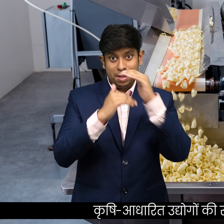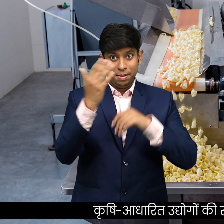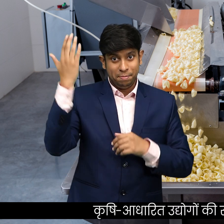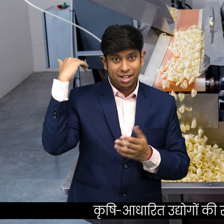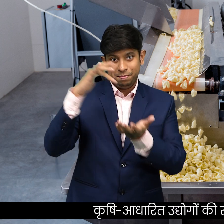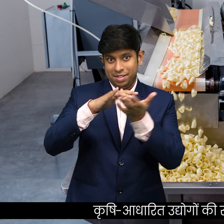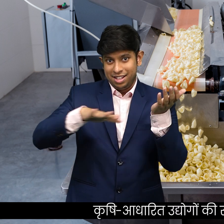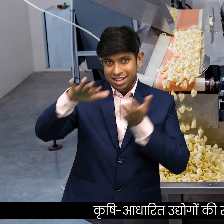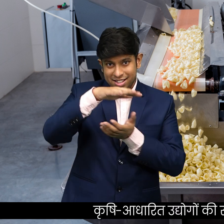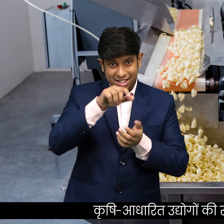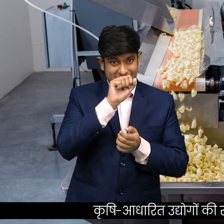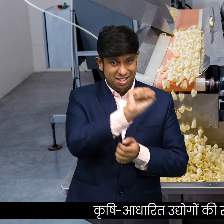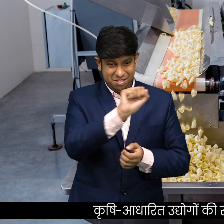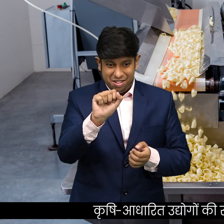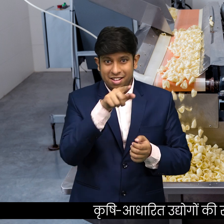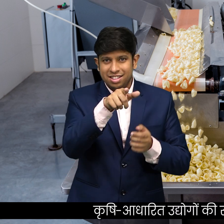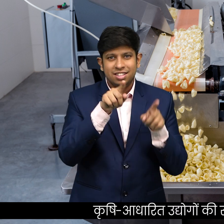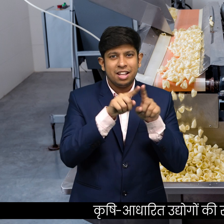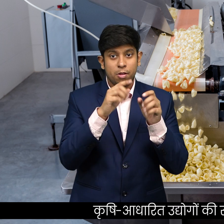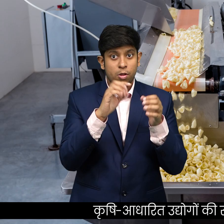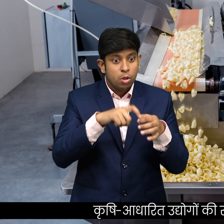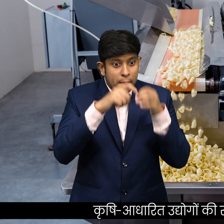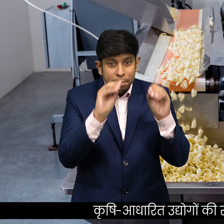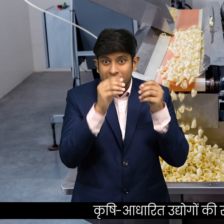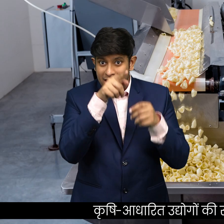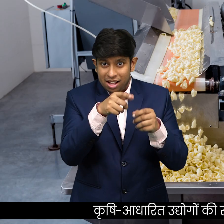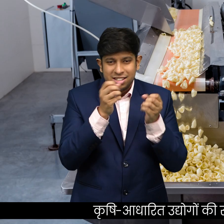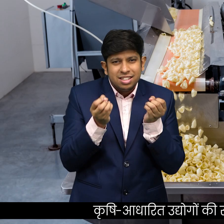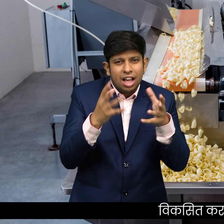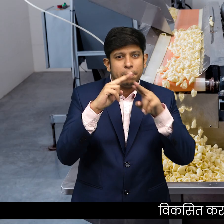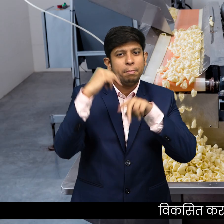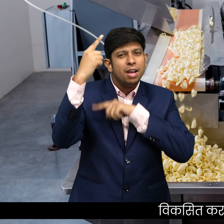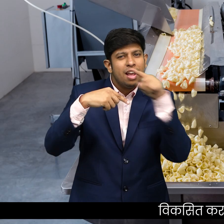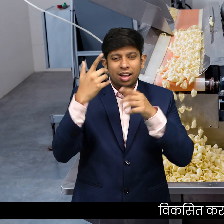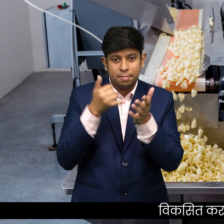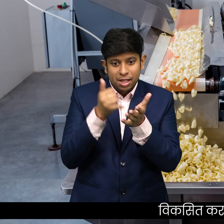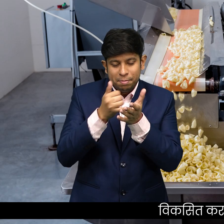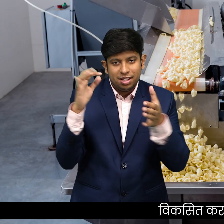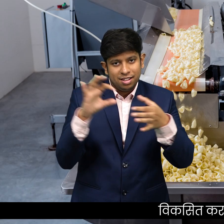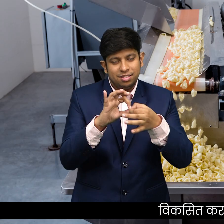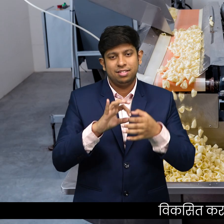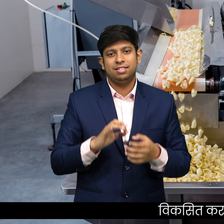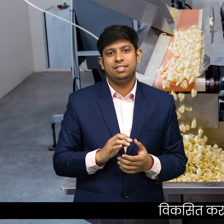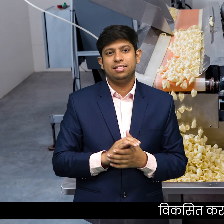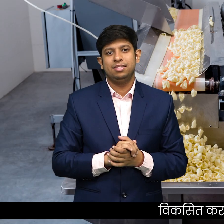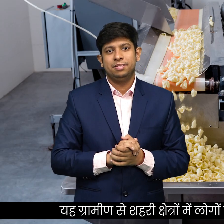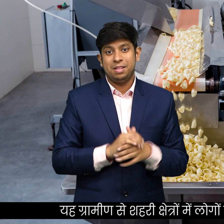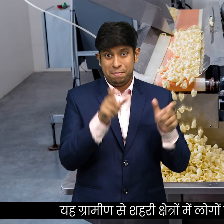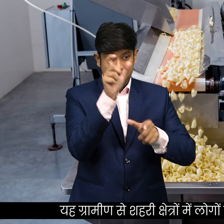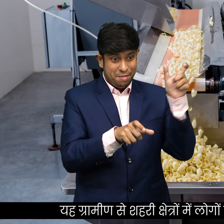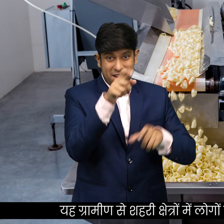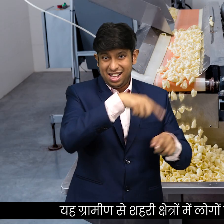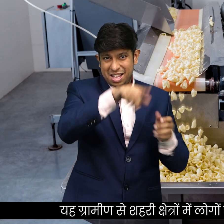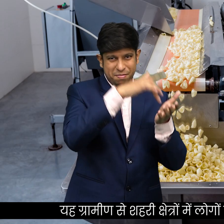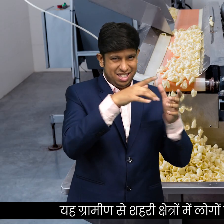कृषि आधारित उद्योग की स्थापना के लिए उपयुक्त क्षेत्रों को विकसित करने में मदद करते हैं।